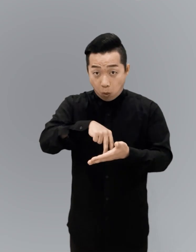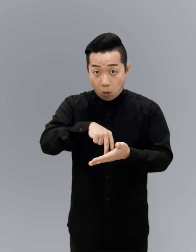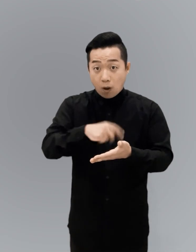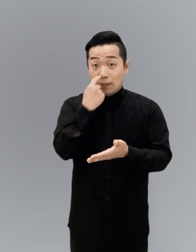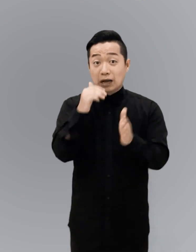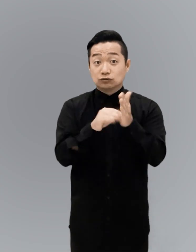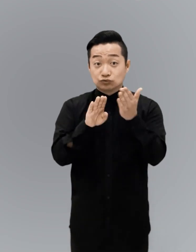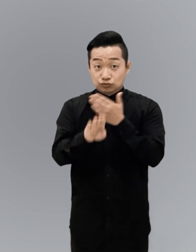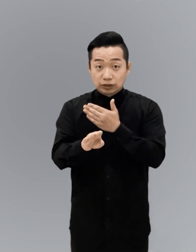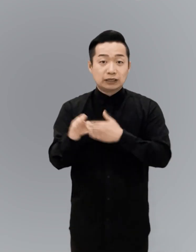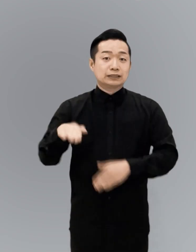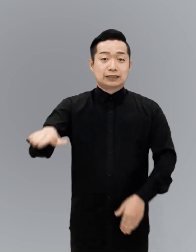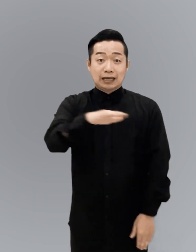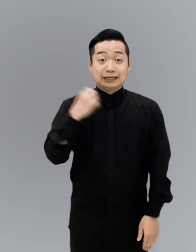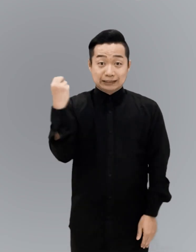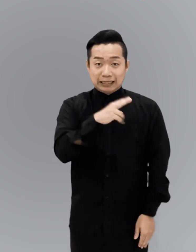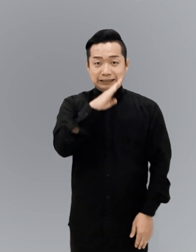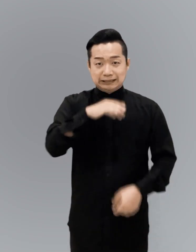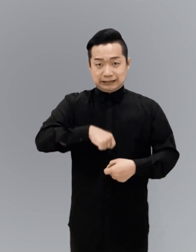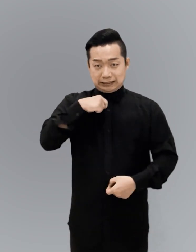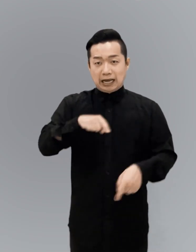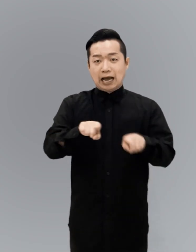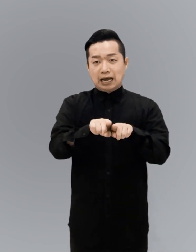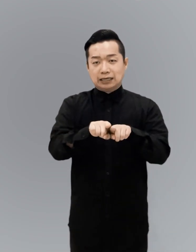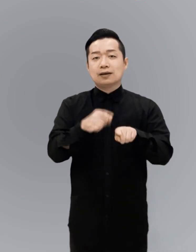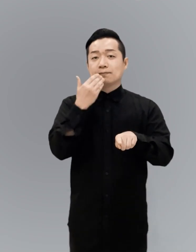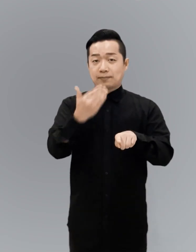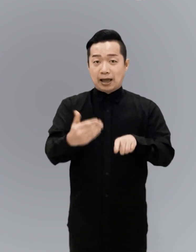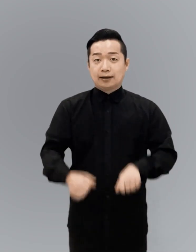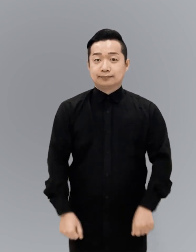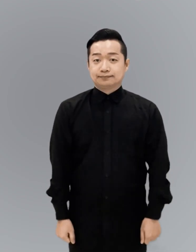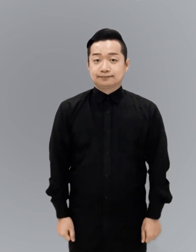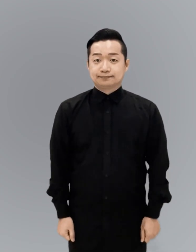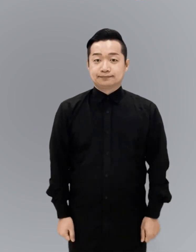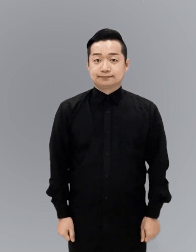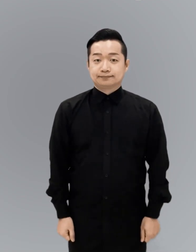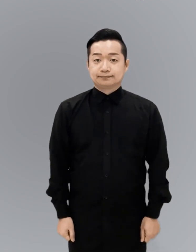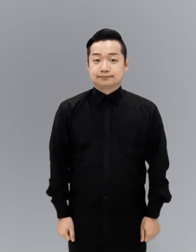혼자 서기를 배우고 나면 우리는 다시 진정으로 함께일 수 있다는 것을요.